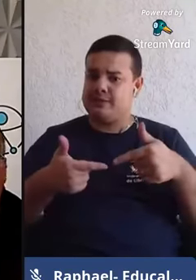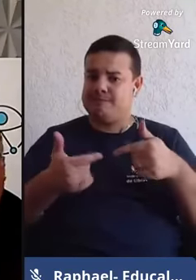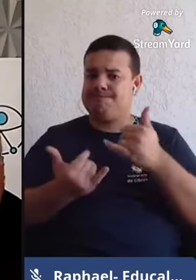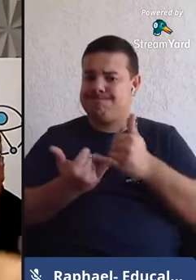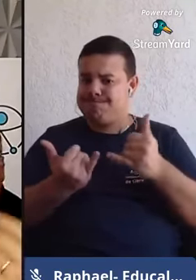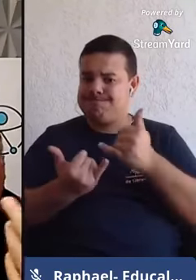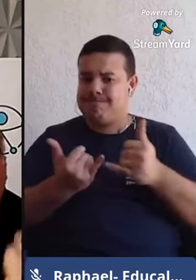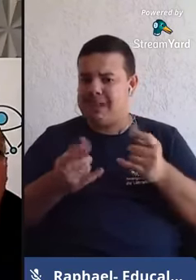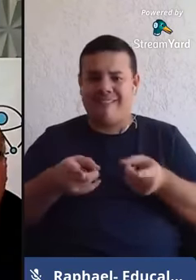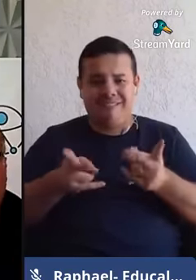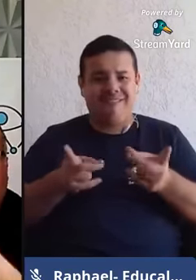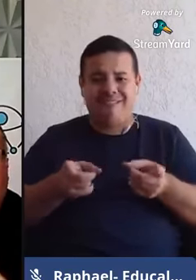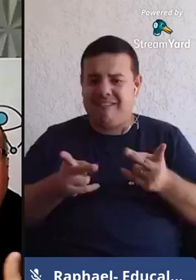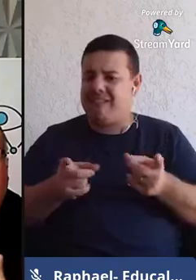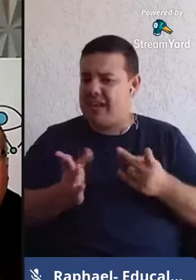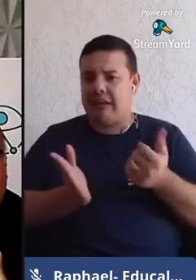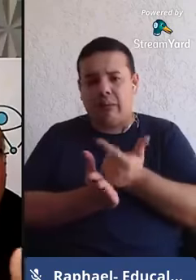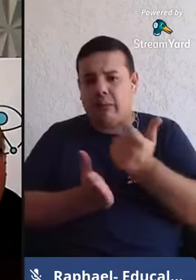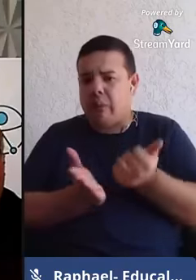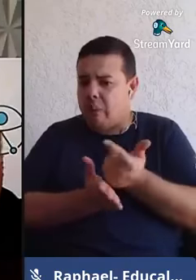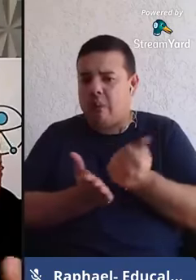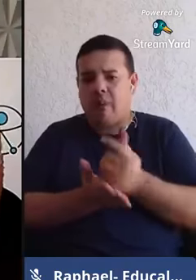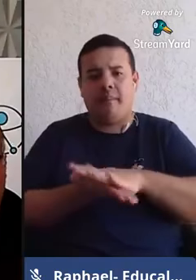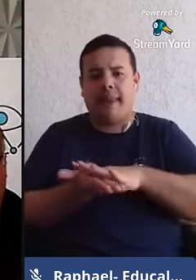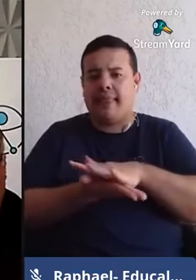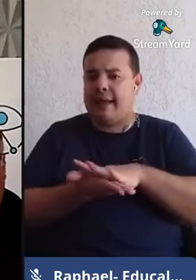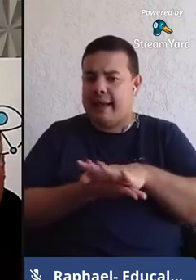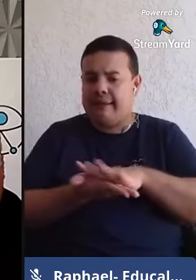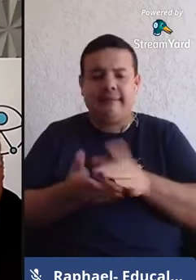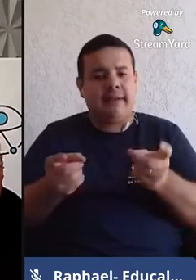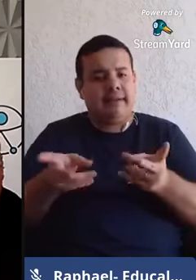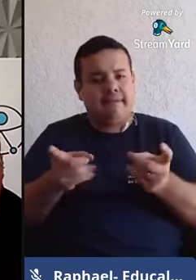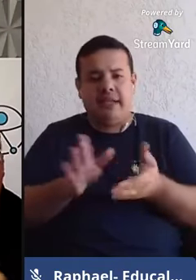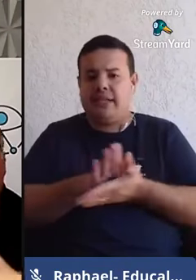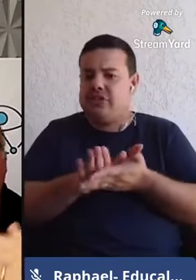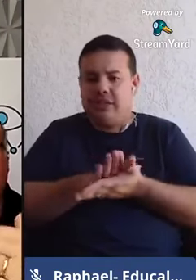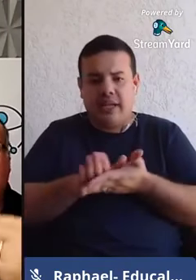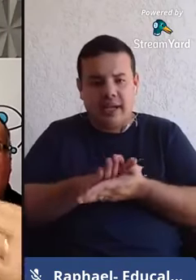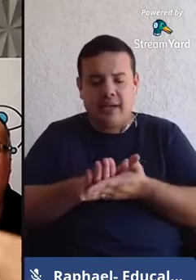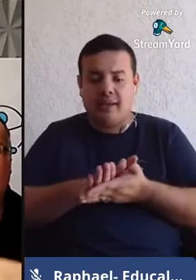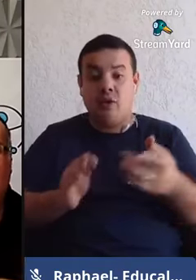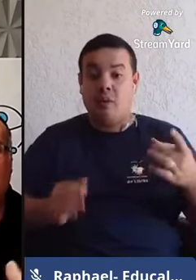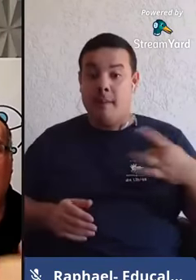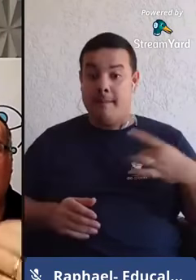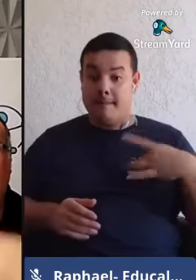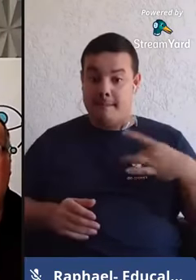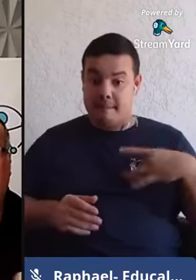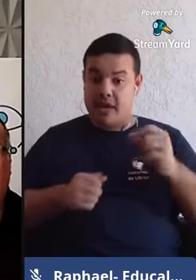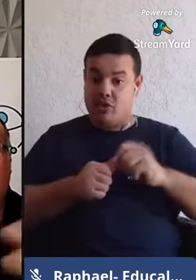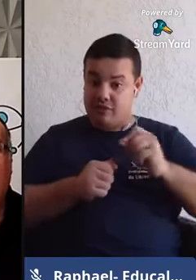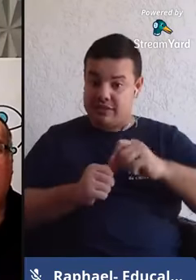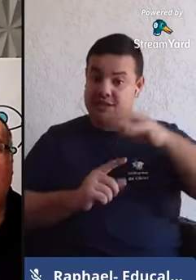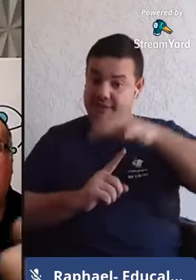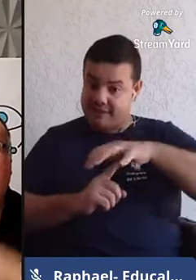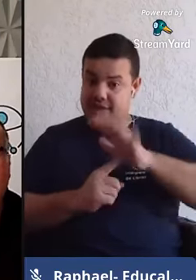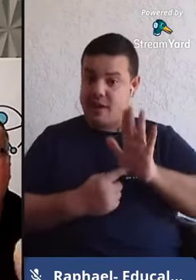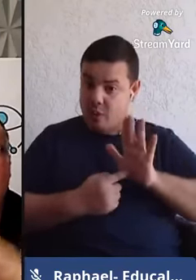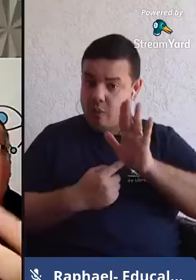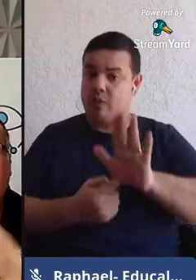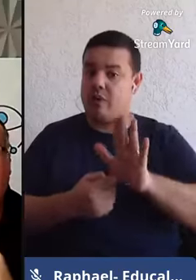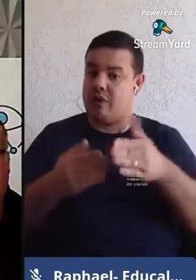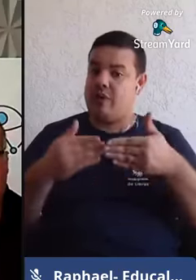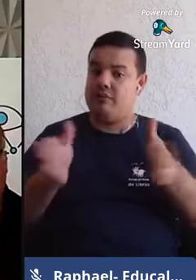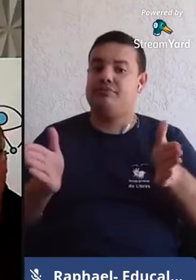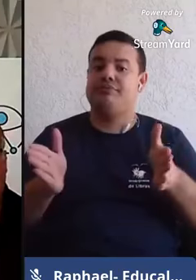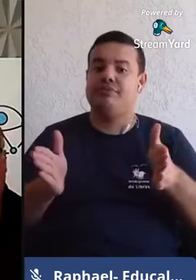ninguém está vendendo nada, ninguém está comprando nada. O meu medo de fazer a feira em setembro, para você ter uma ideia, é que mesmo que a gente tenha expositores, coloque a feira, abra as portas,